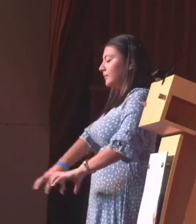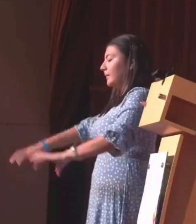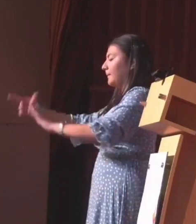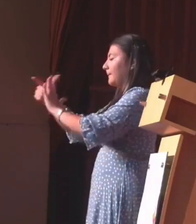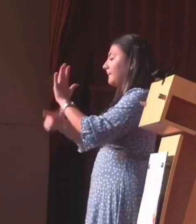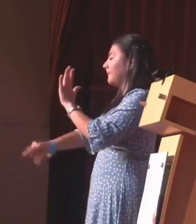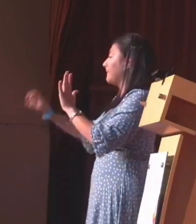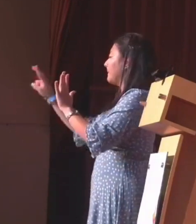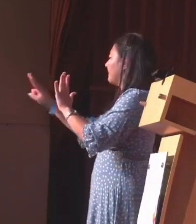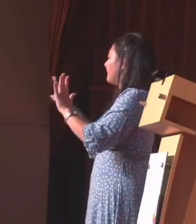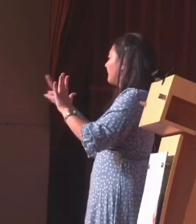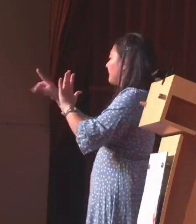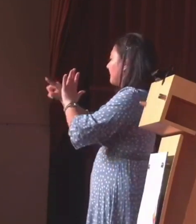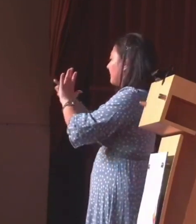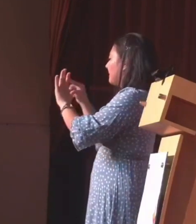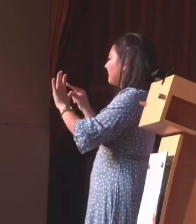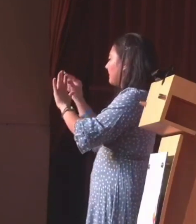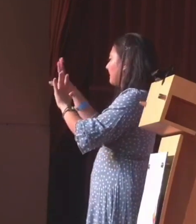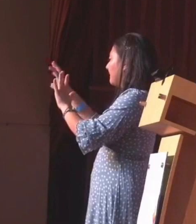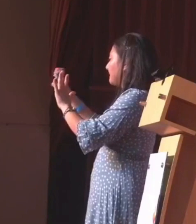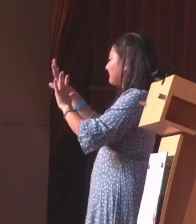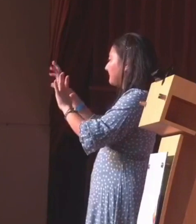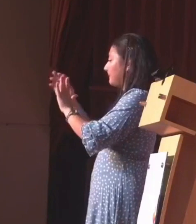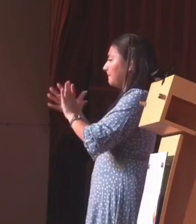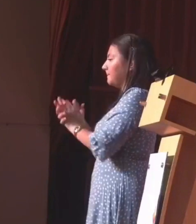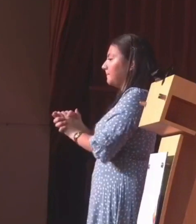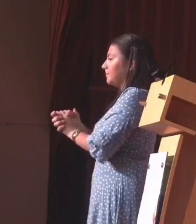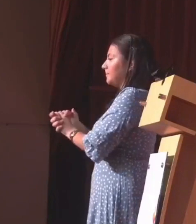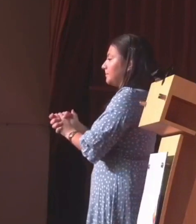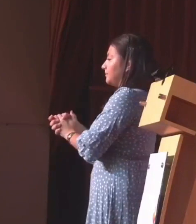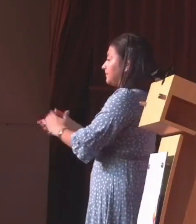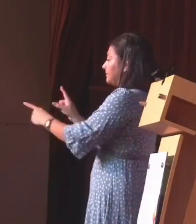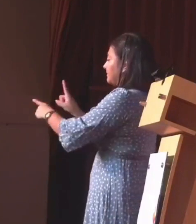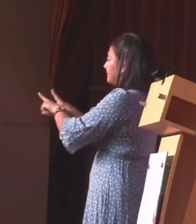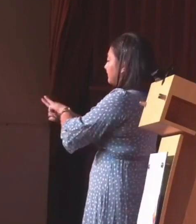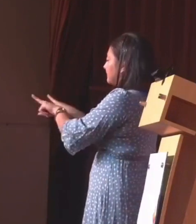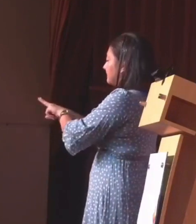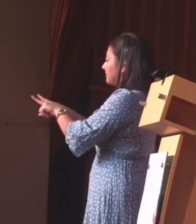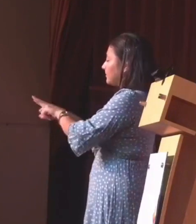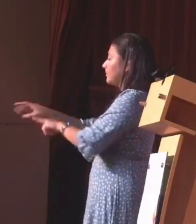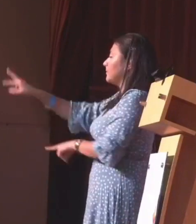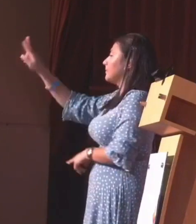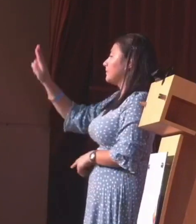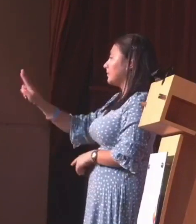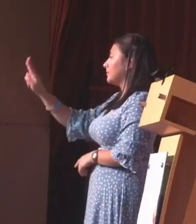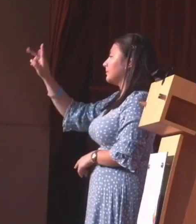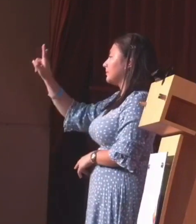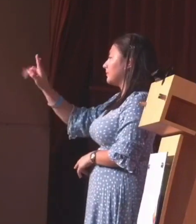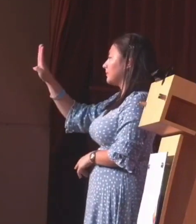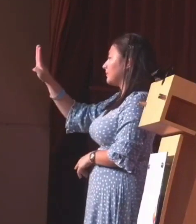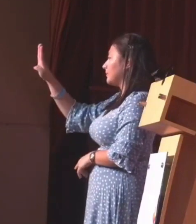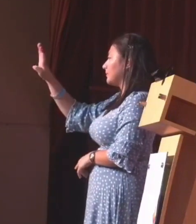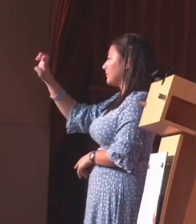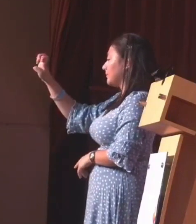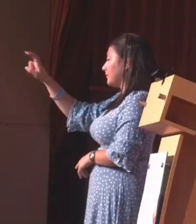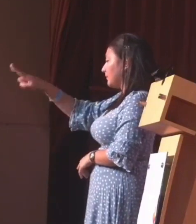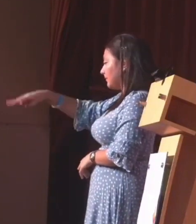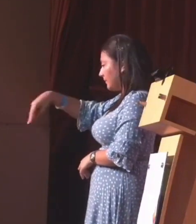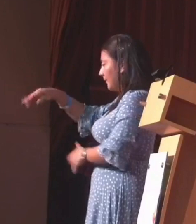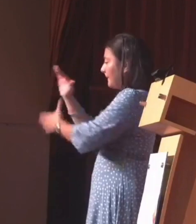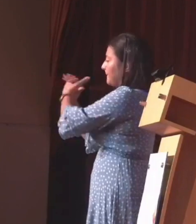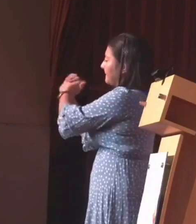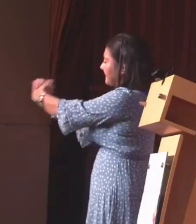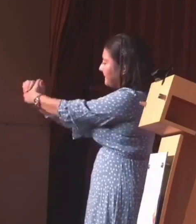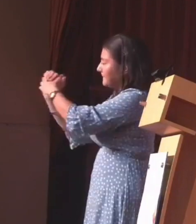darles un saludo del hermano Rubén Méndez, misionero en Costa Rica. Ayer estuvimos en el cierre de la convención allá y me